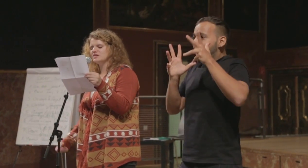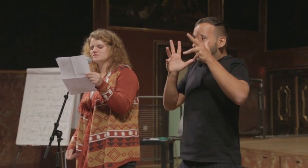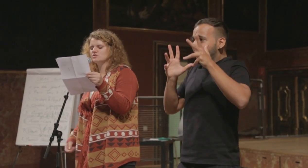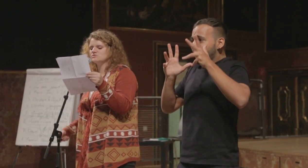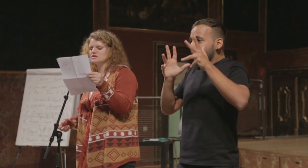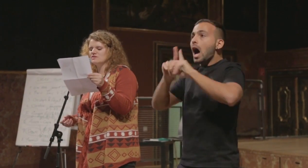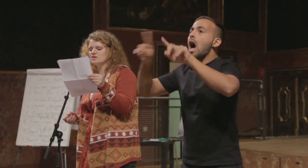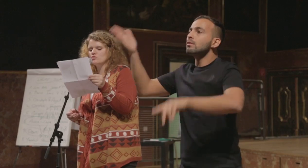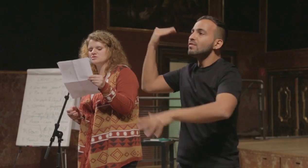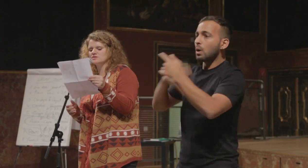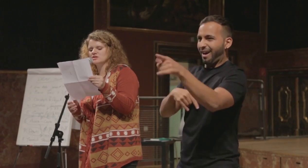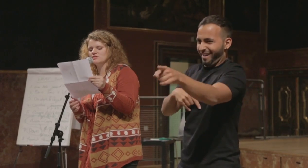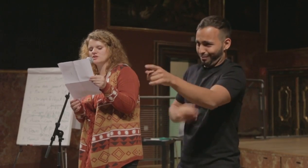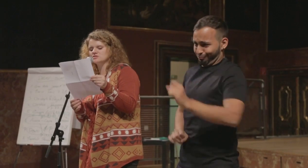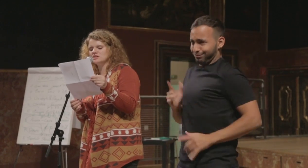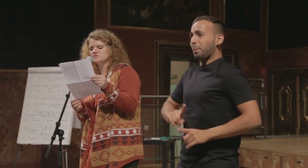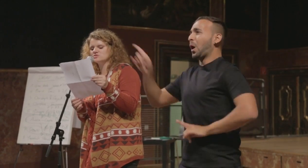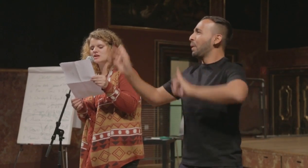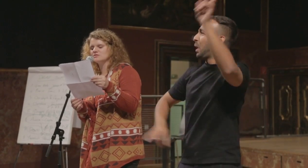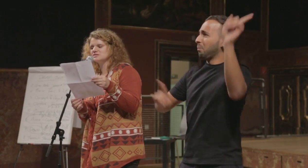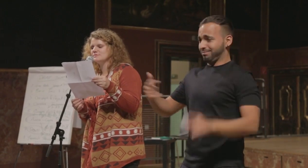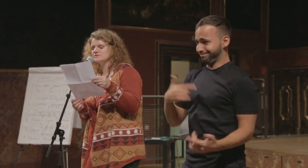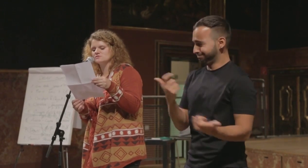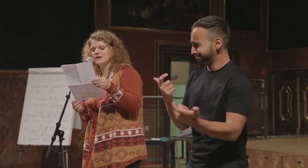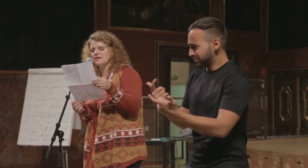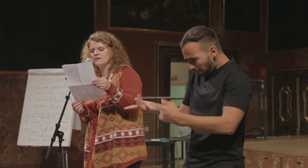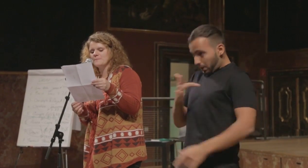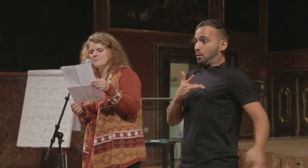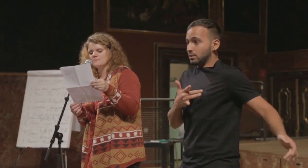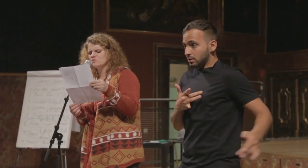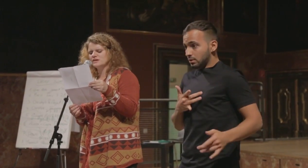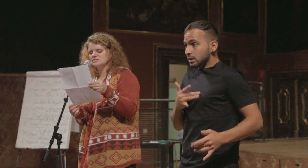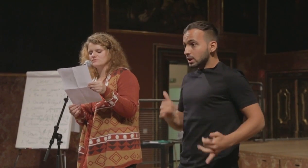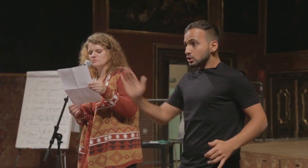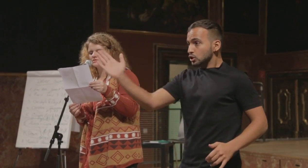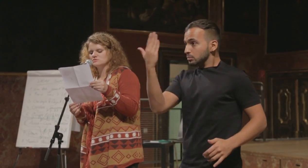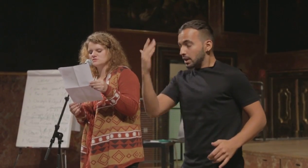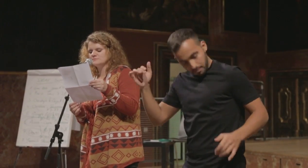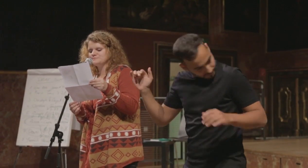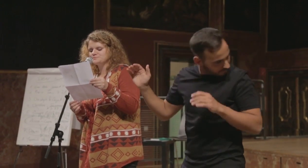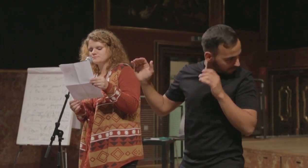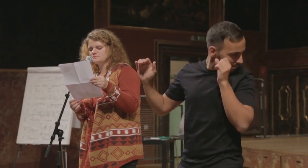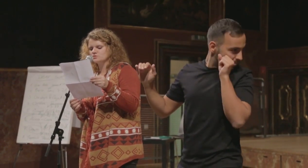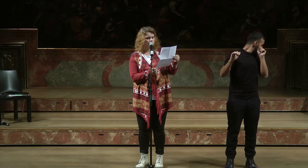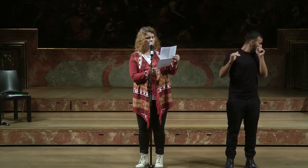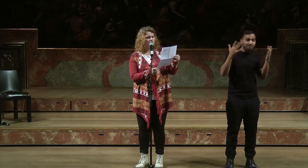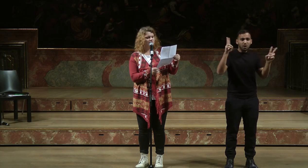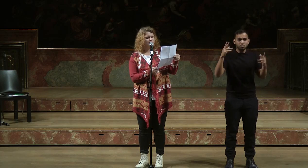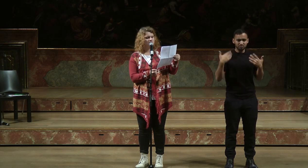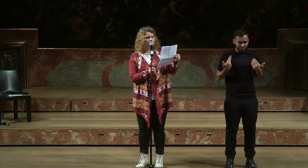jetzt würdest du es ein wenig komisch finden, dich vor den Spiegel zu stellen und dich selbst auszulachen. Du weißt nicht, warum das so ist. Du weißt nicht, warum